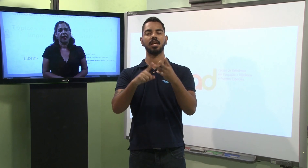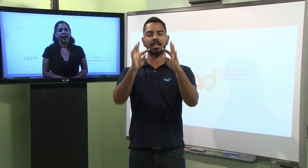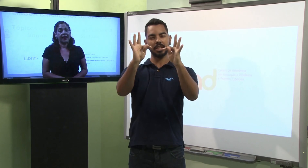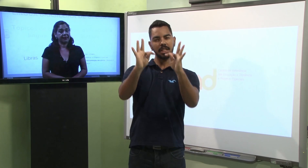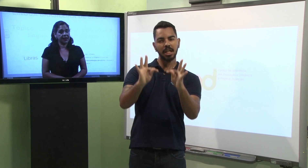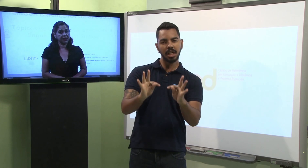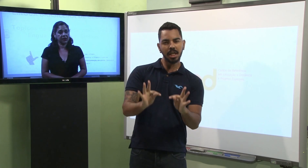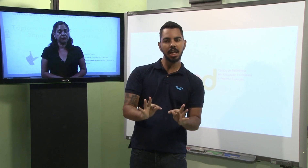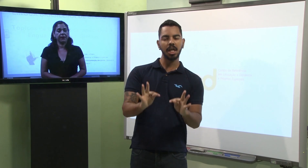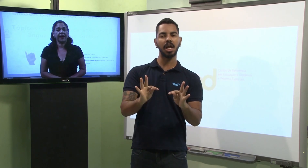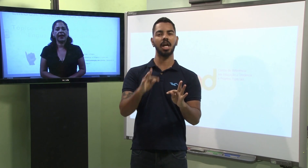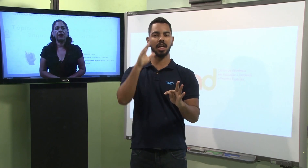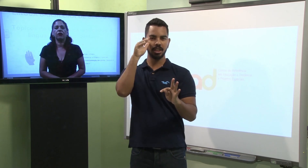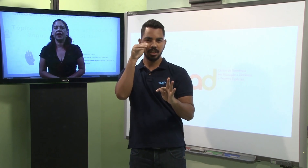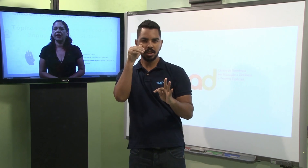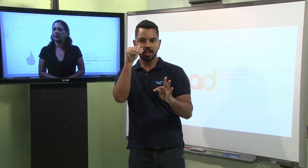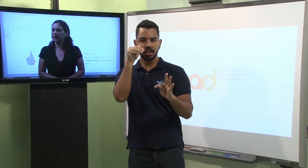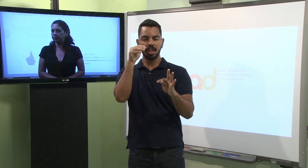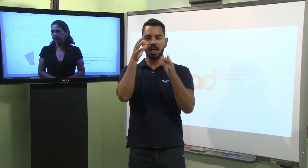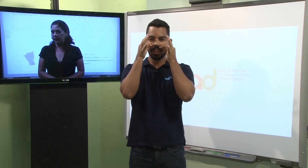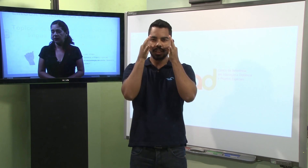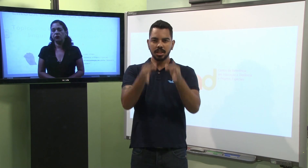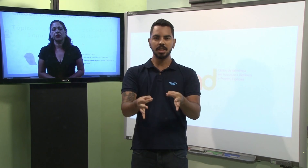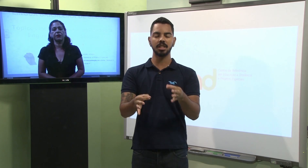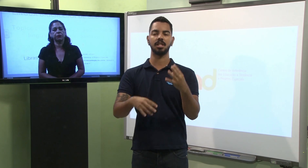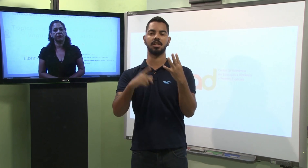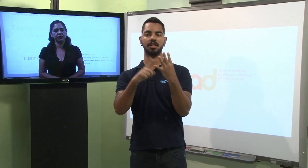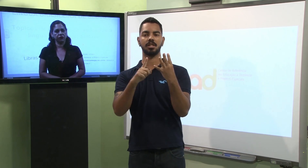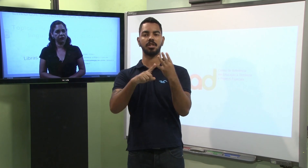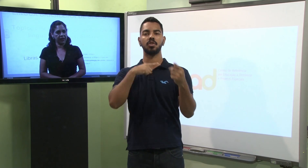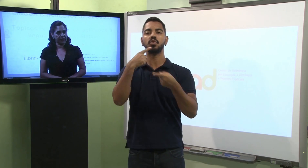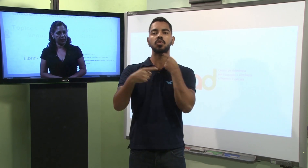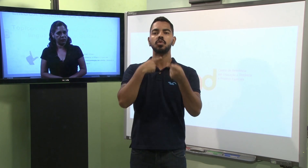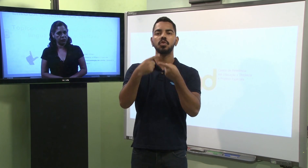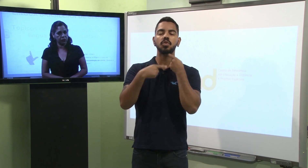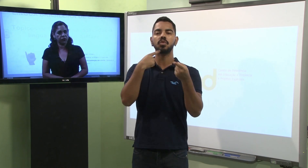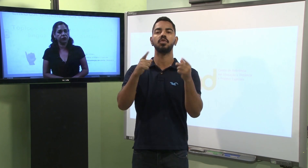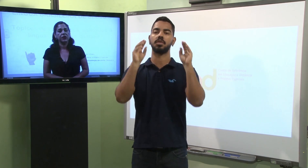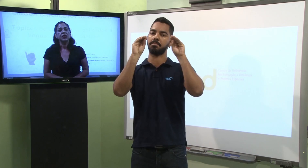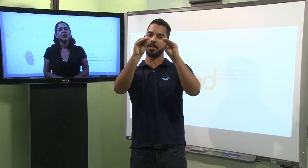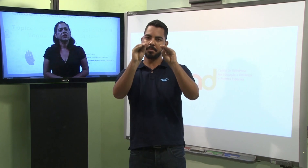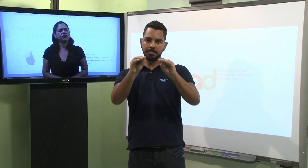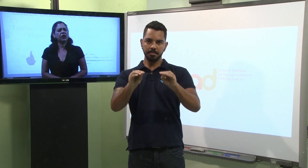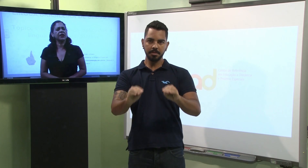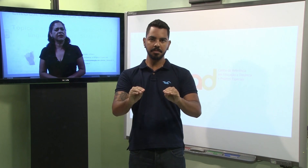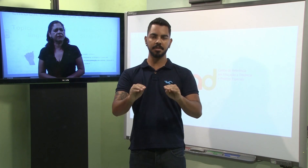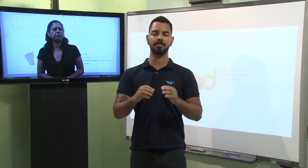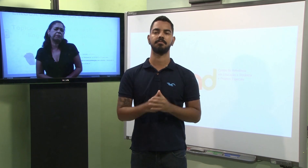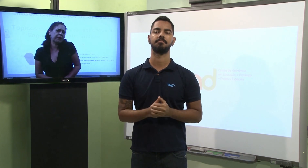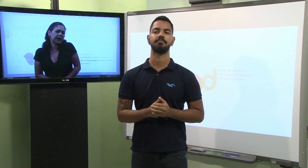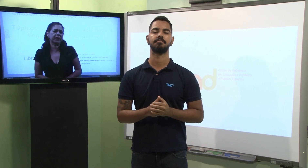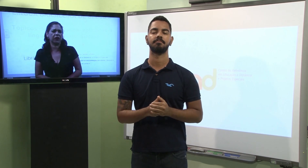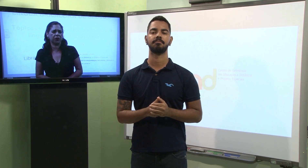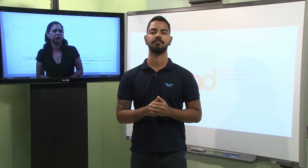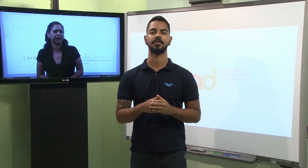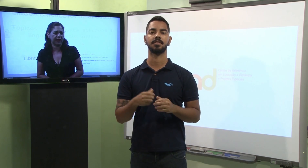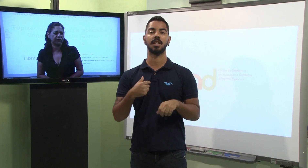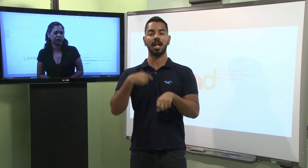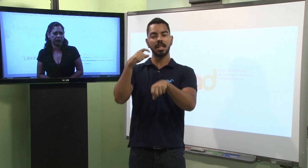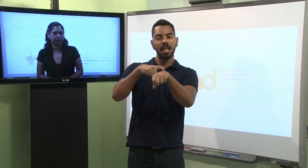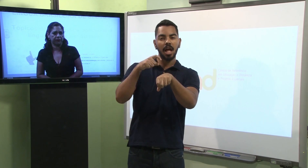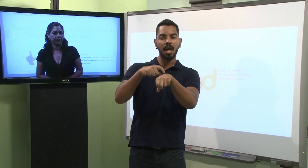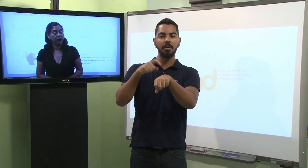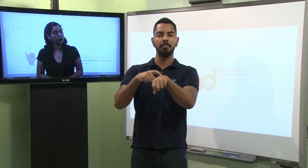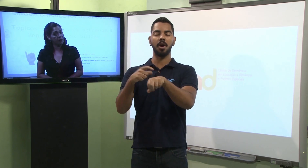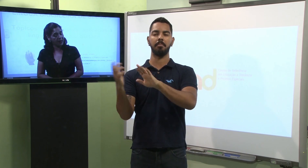dúvidas. Atente-se para a carga horária da disciplina, o tempo previsto no calendário do curso e se organize para melhor